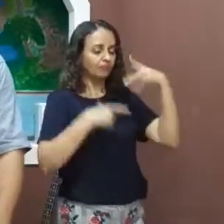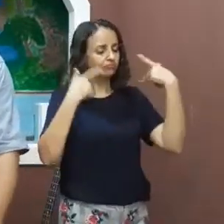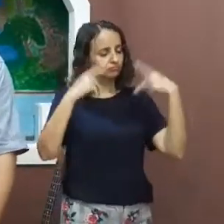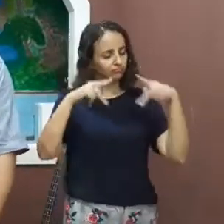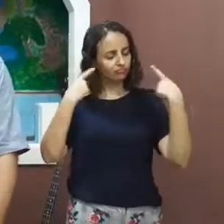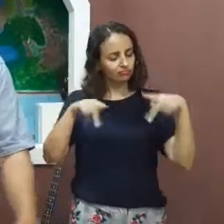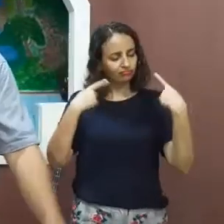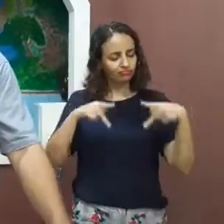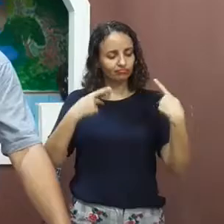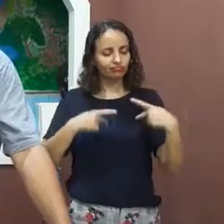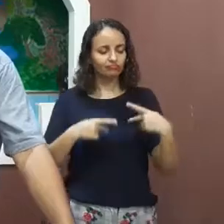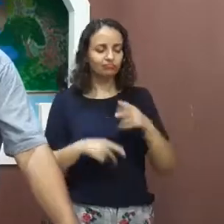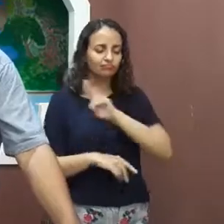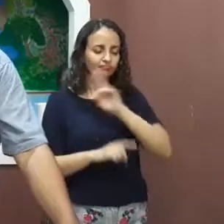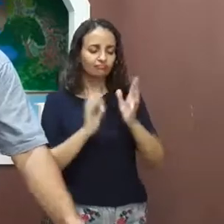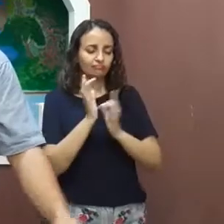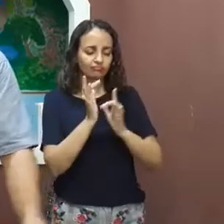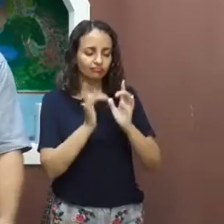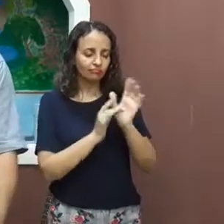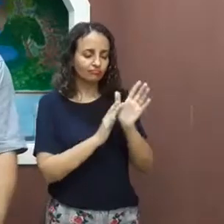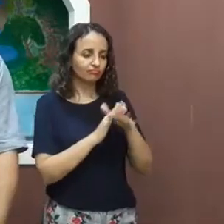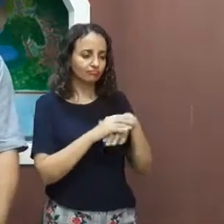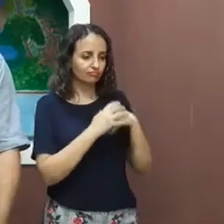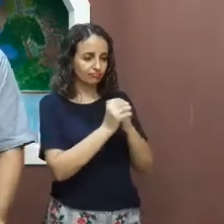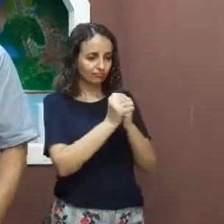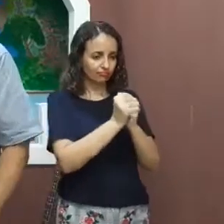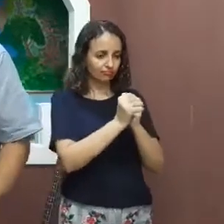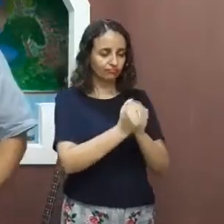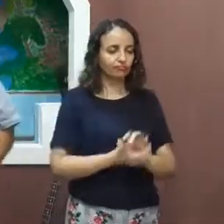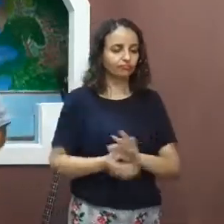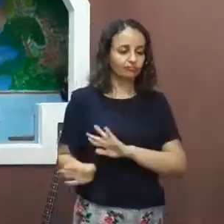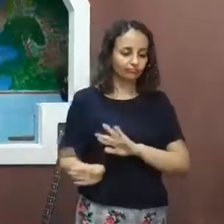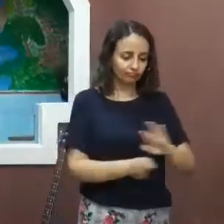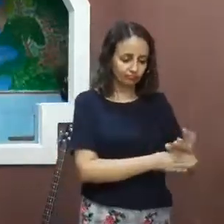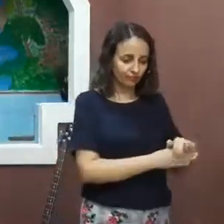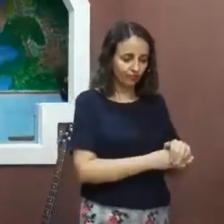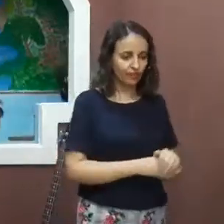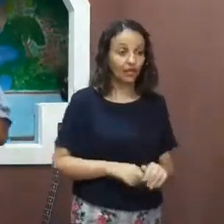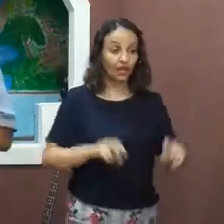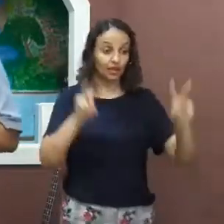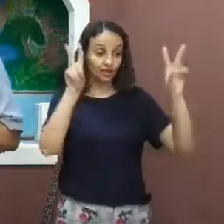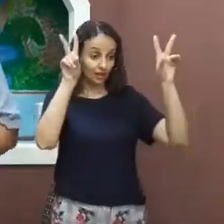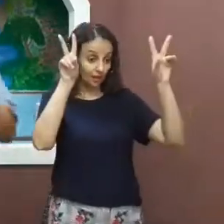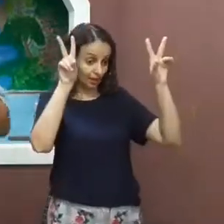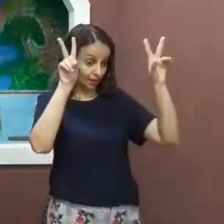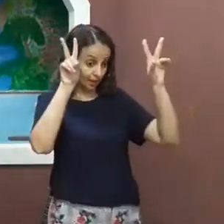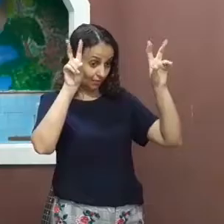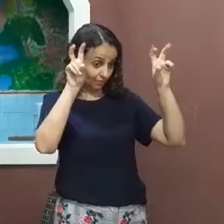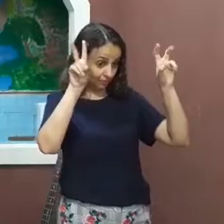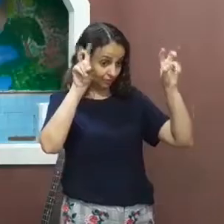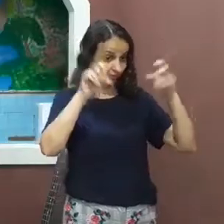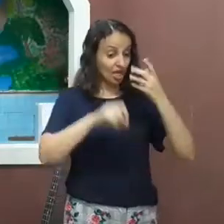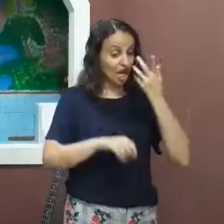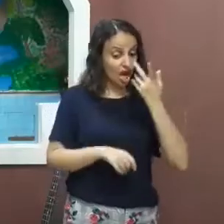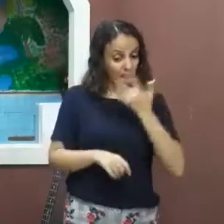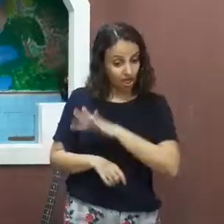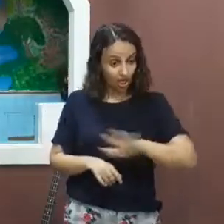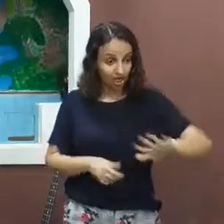a ti, amém. Amém. Meus irmãos, o tema desta noite: o massacre dos inocentes. Estamos na